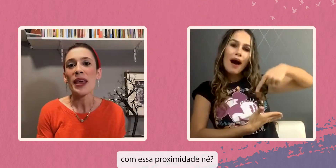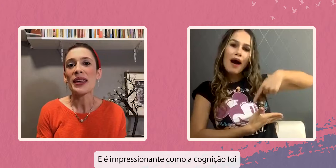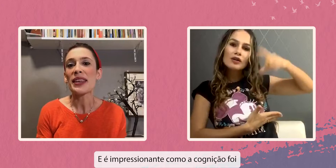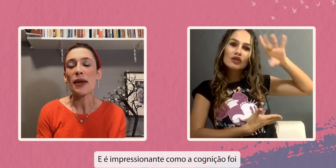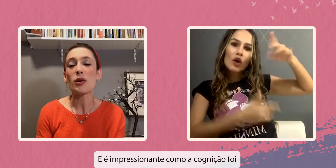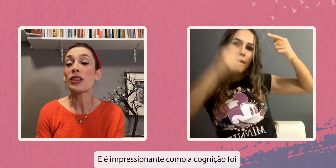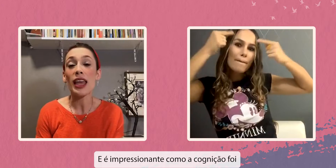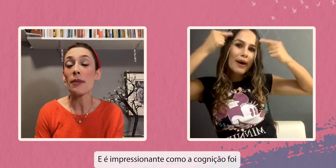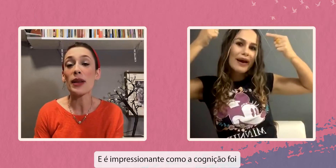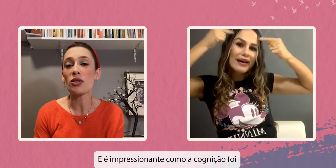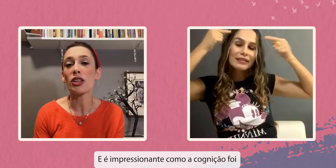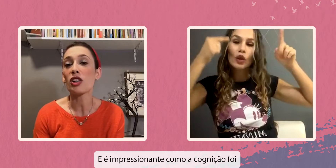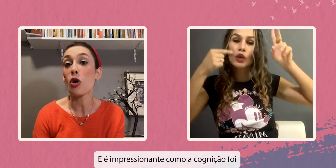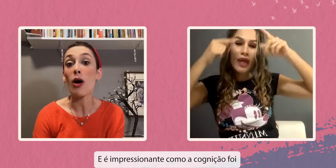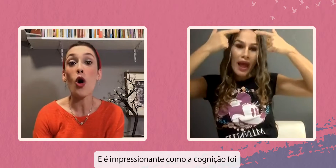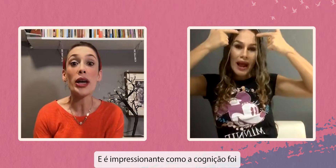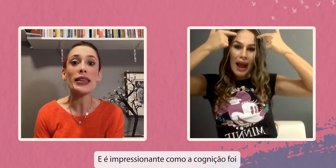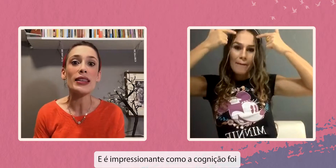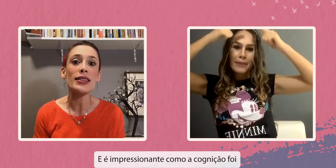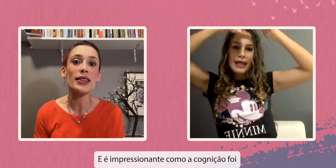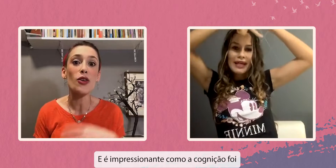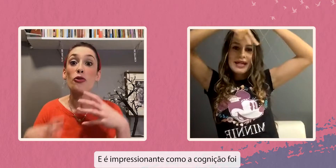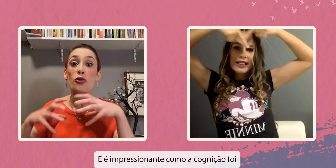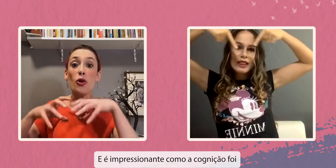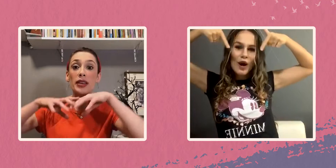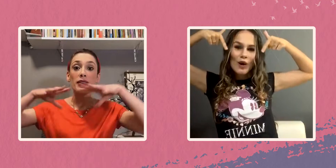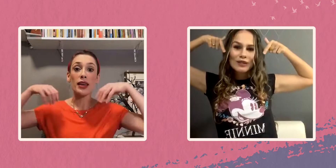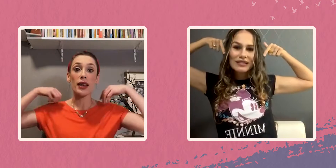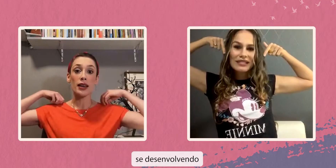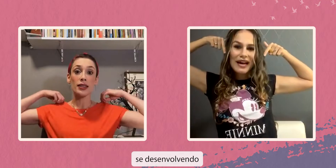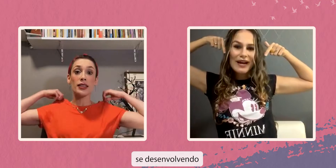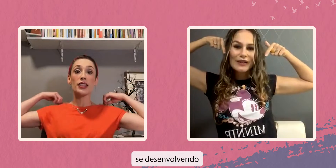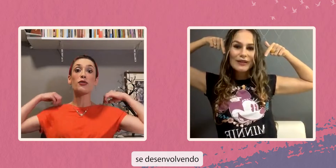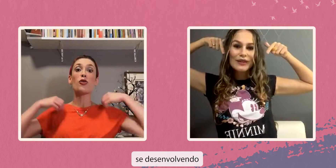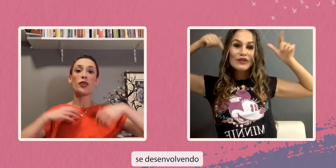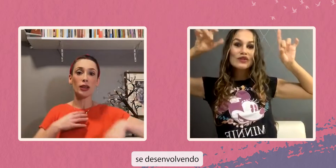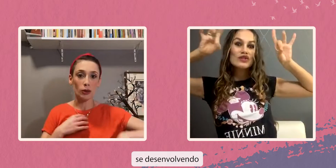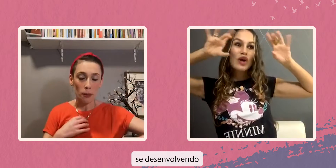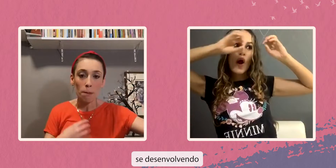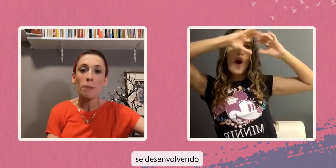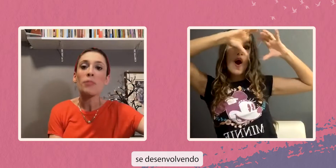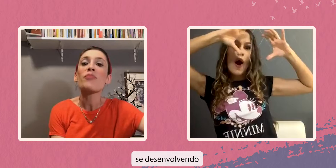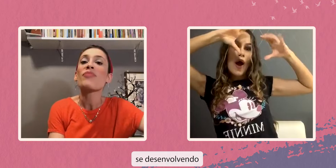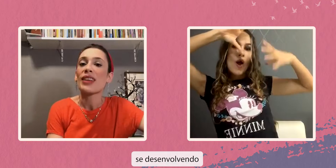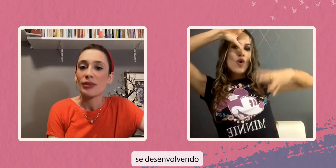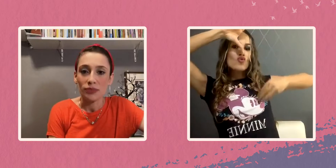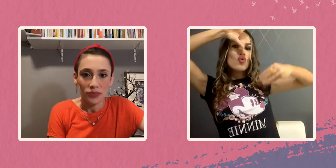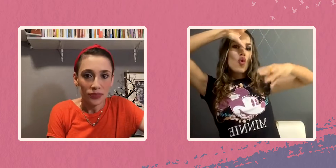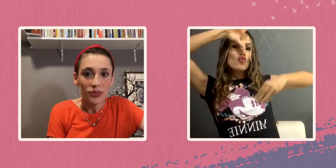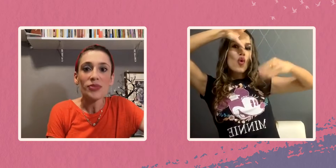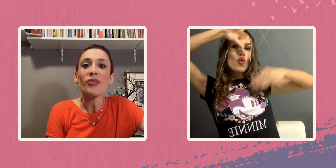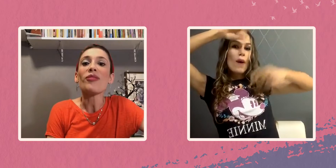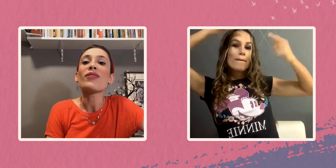né? E é impressionante como a cognição foi se desenvolvendo.